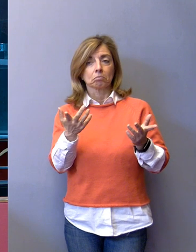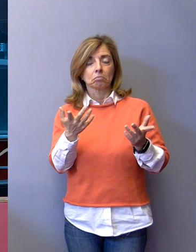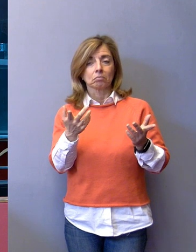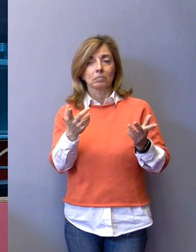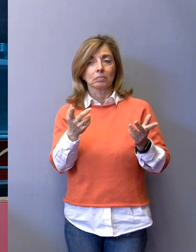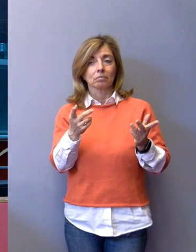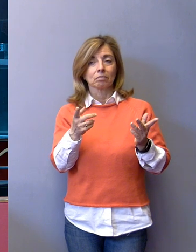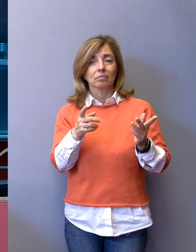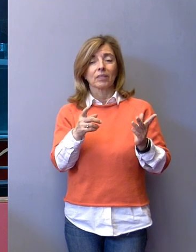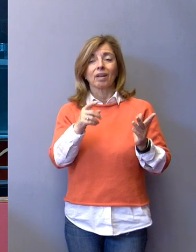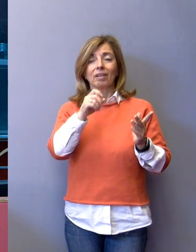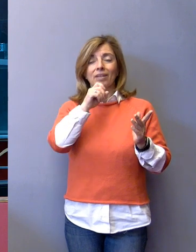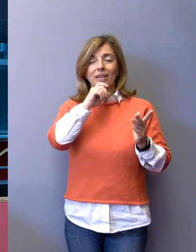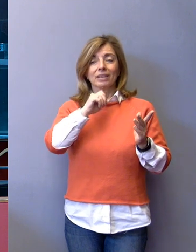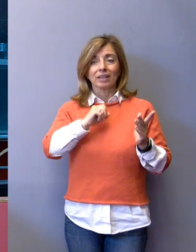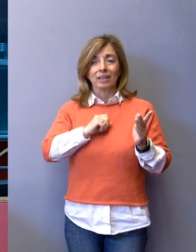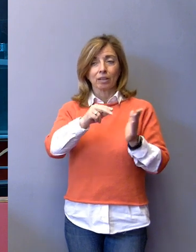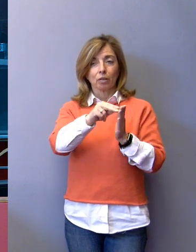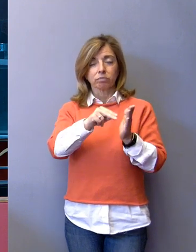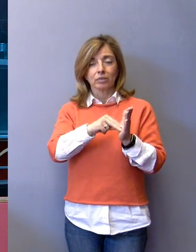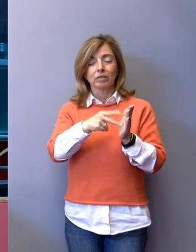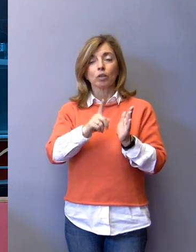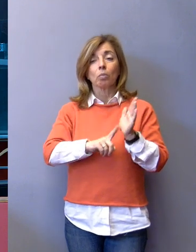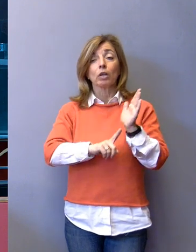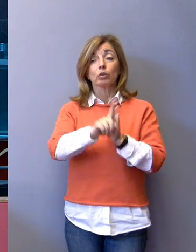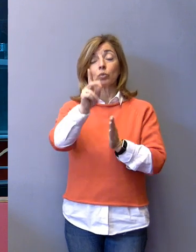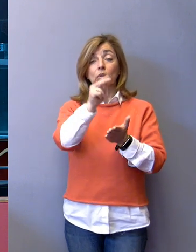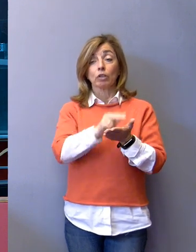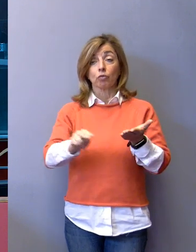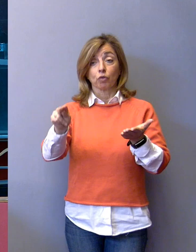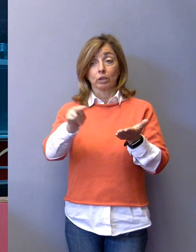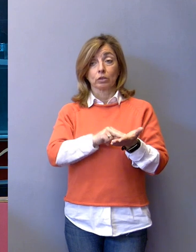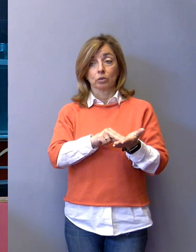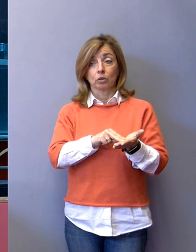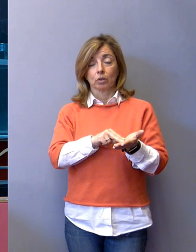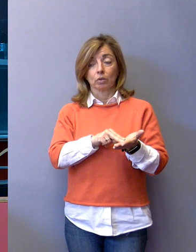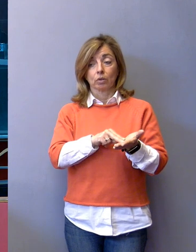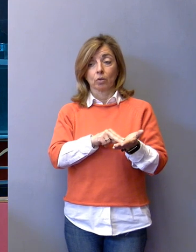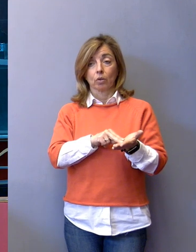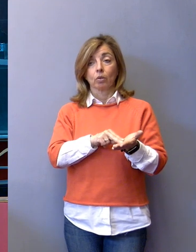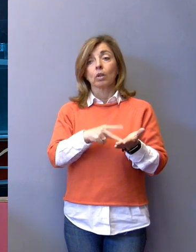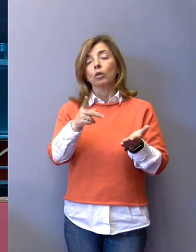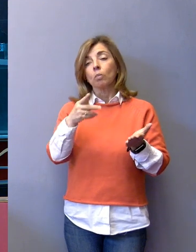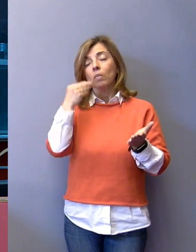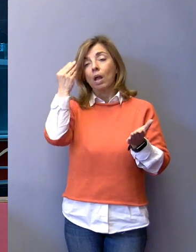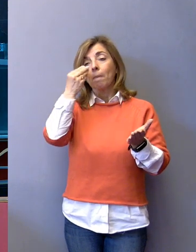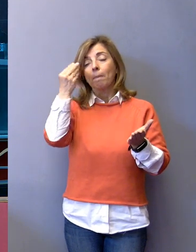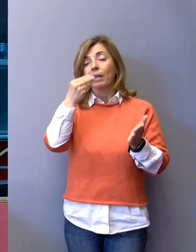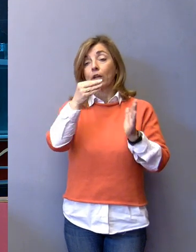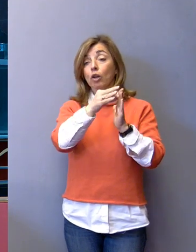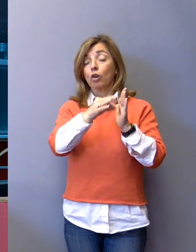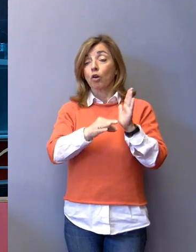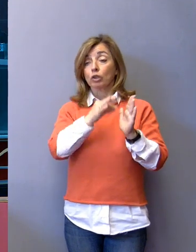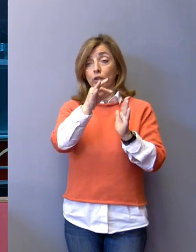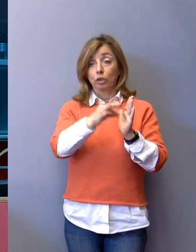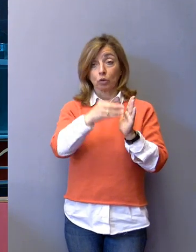l'esito della della votazione della votazione cioè del parere sul sull'ordine del giorno penso che gli